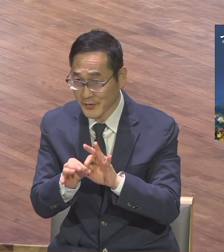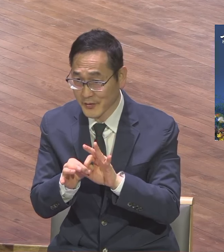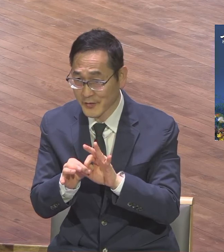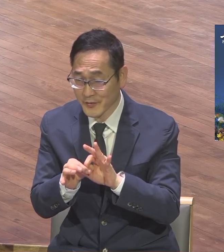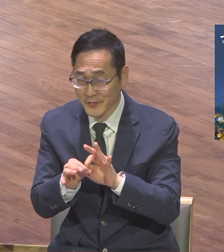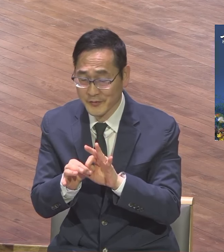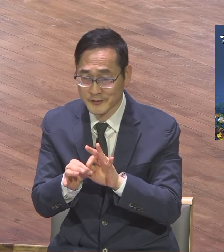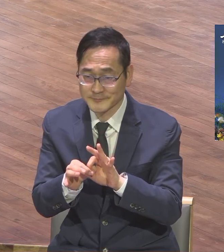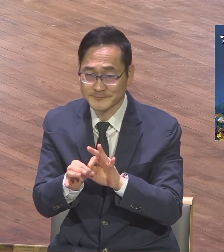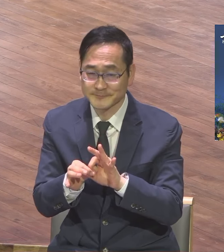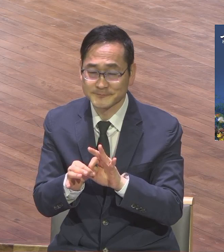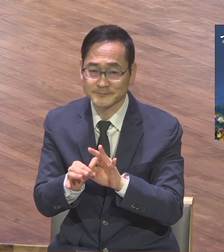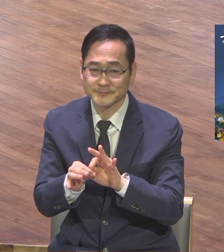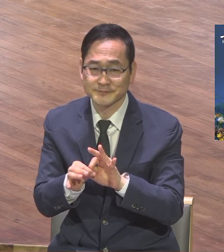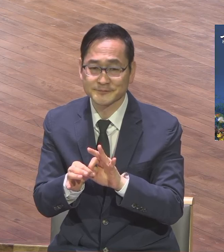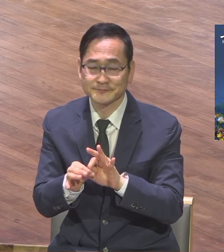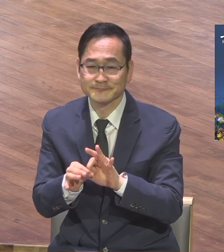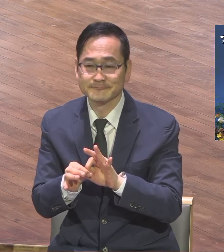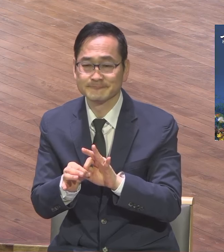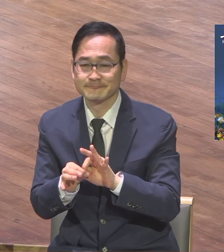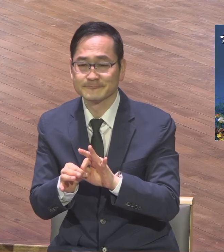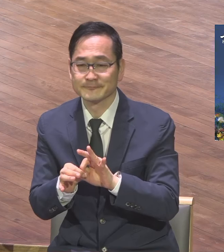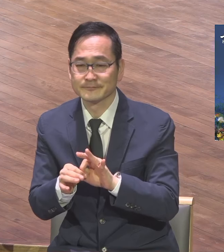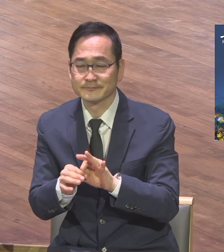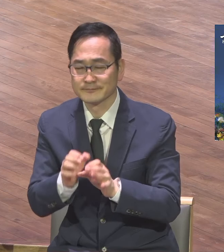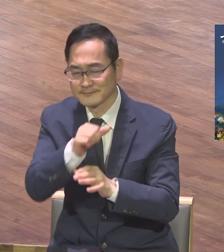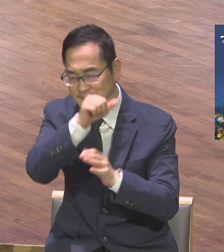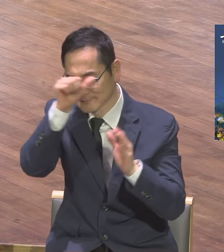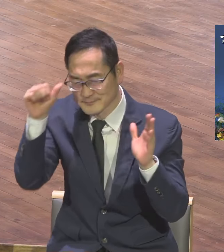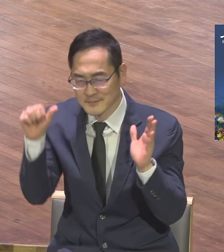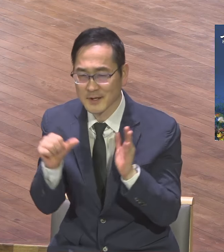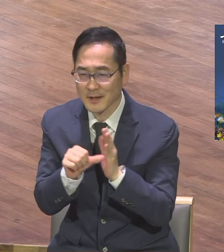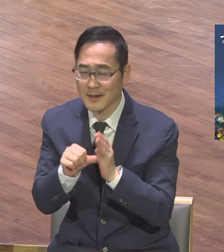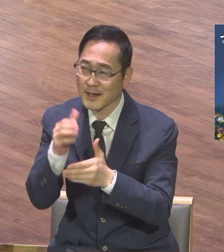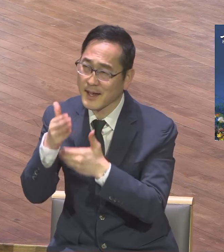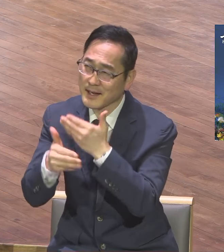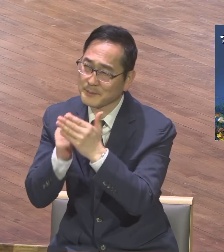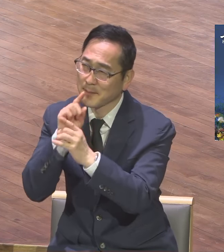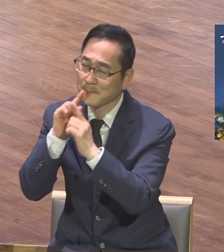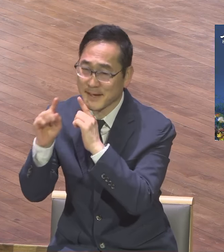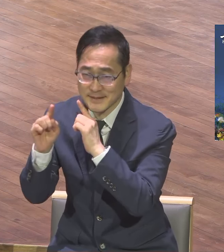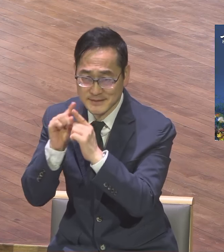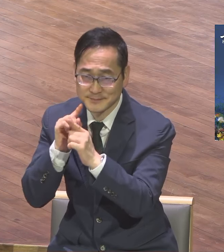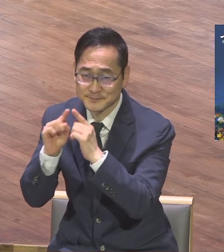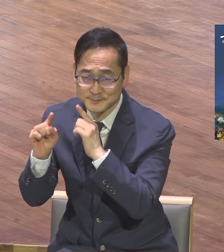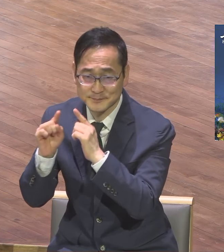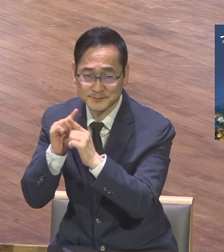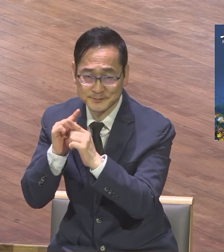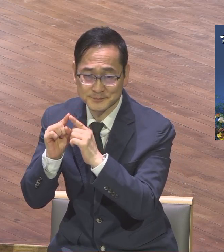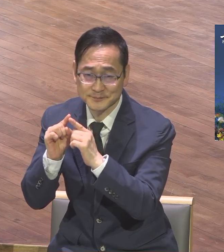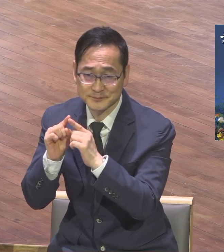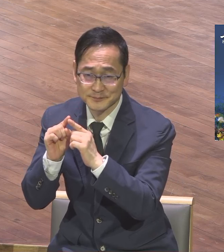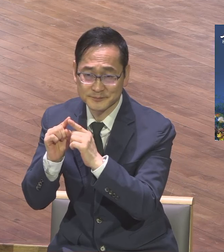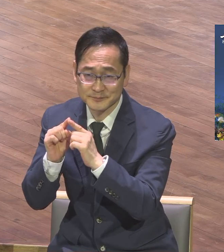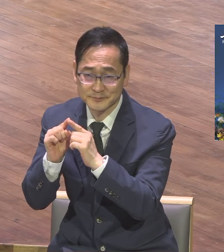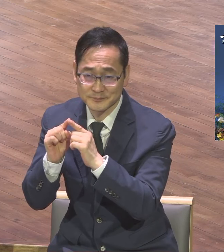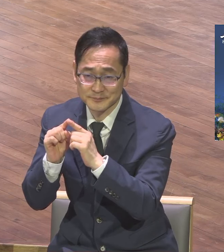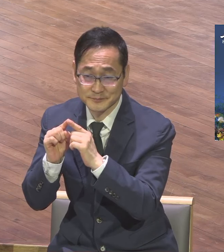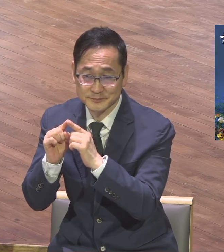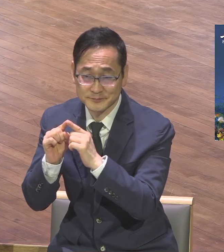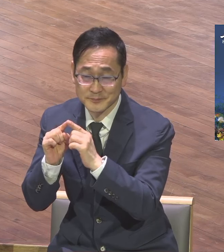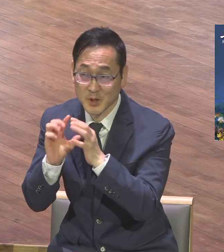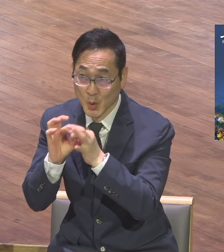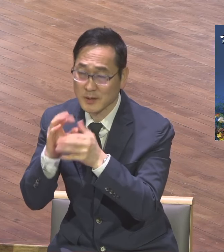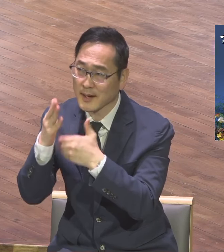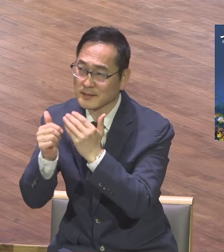영화롭게 함과 동시에 우리의 삶을 하나님의 말씀, 하나님 말씀, 사람